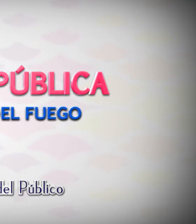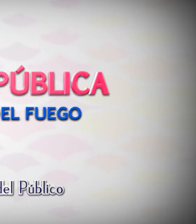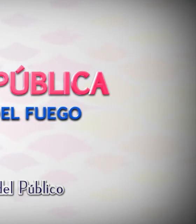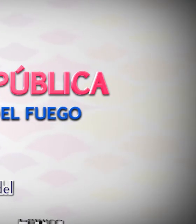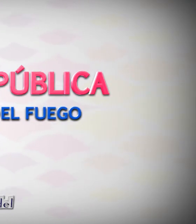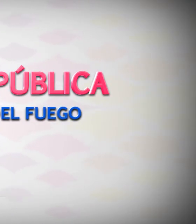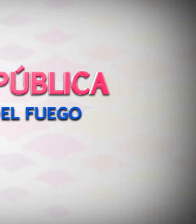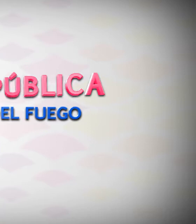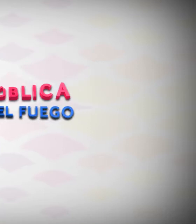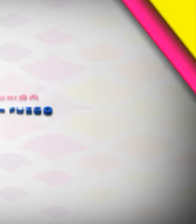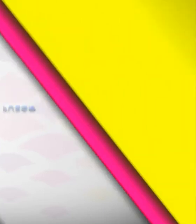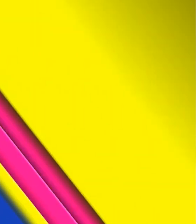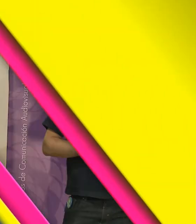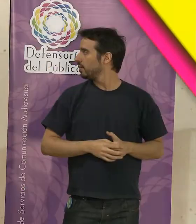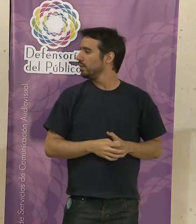Música